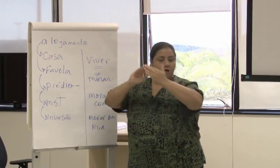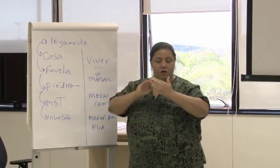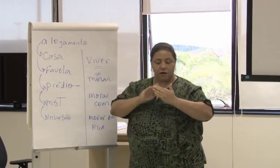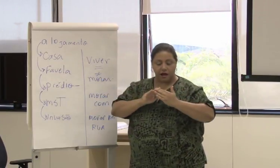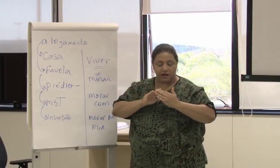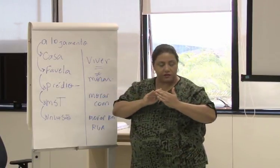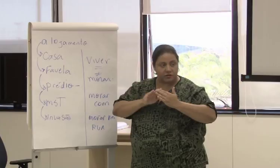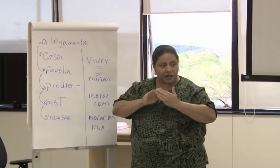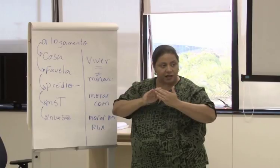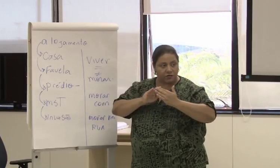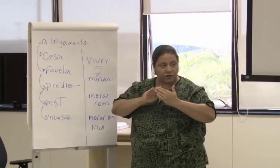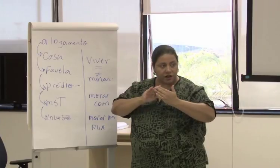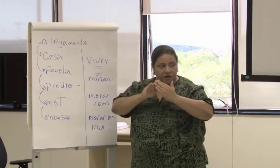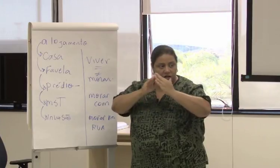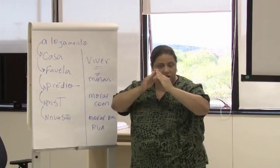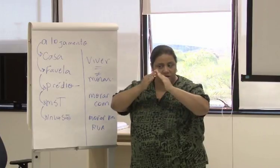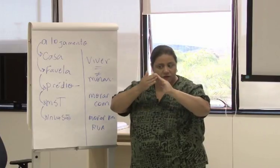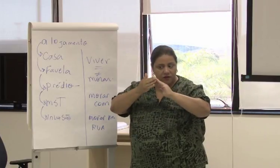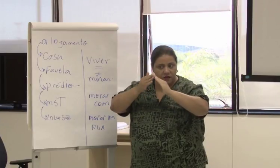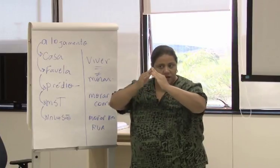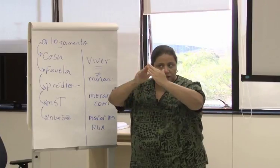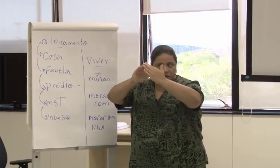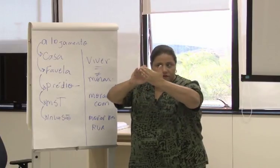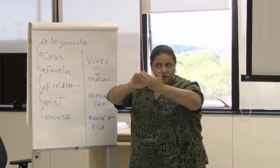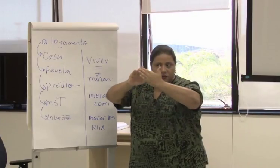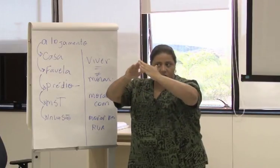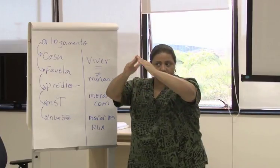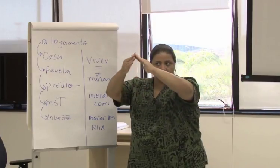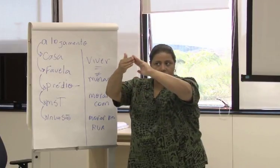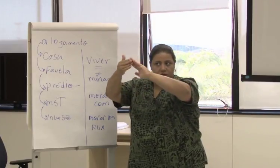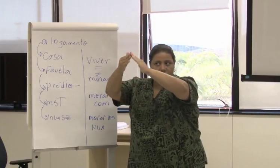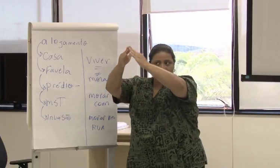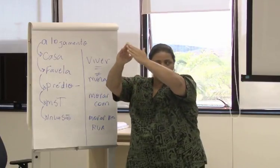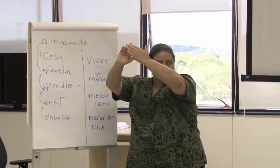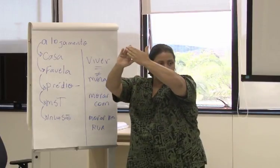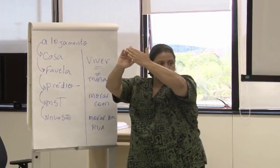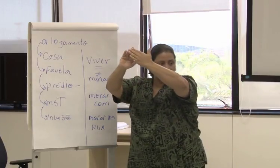Ó, o telhado vira, e vira, e vira, e vira, e vira.